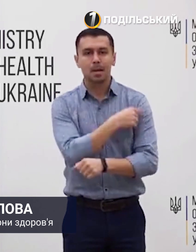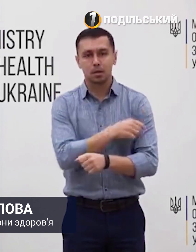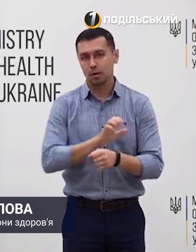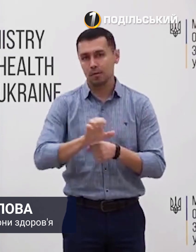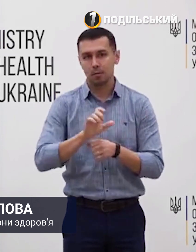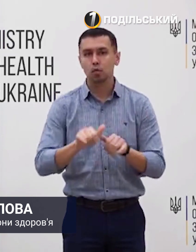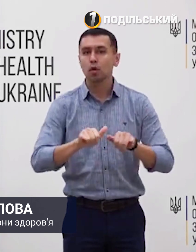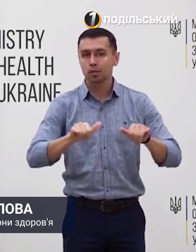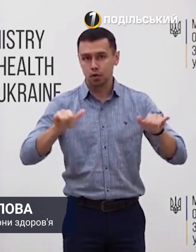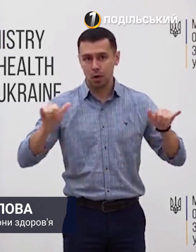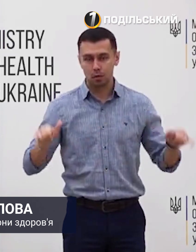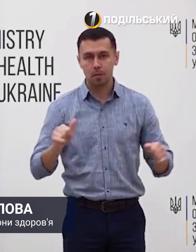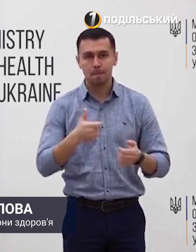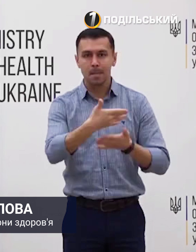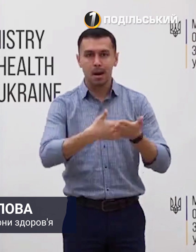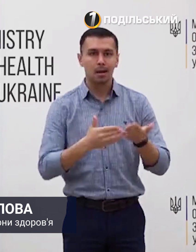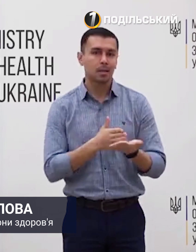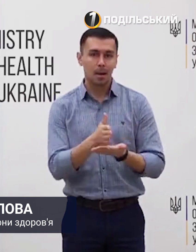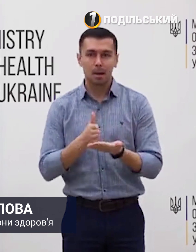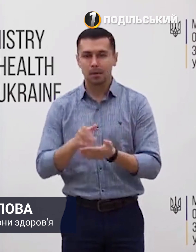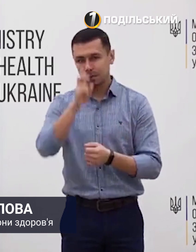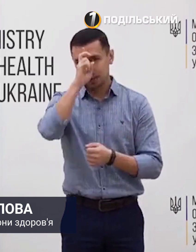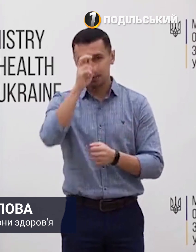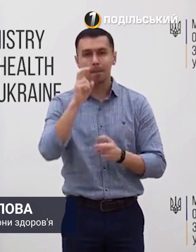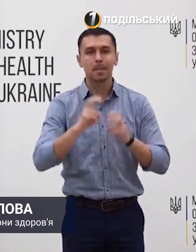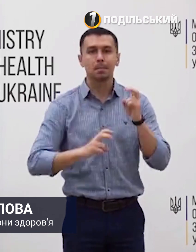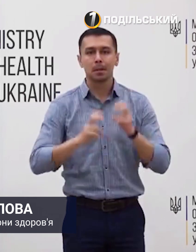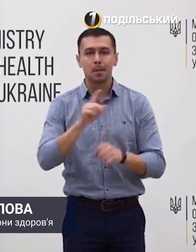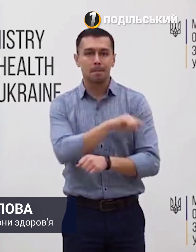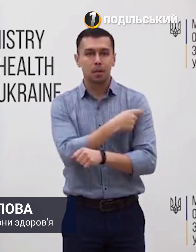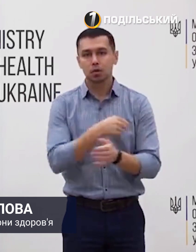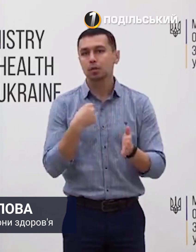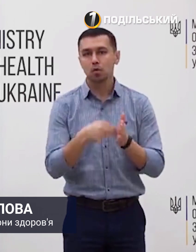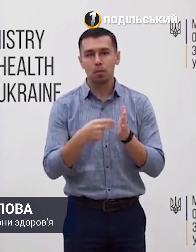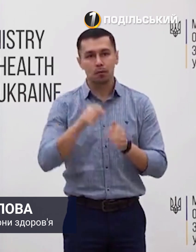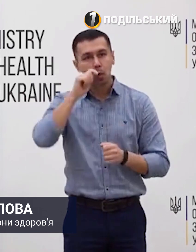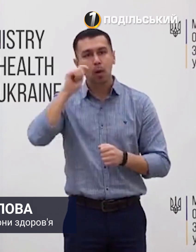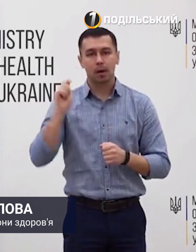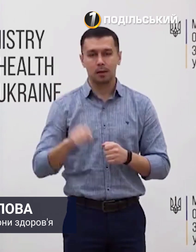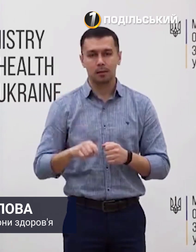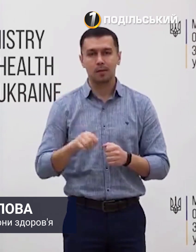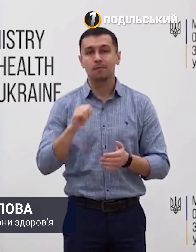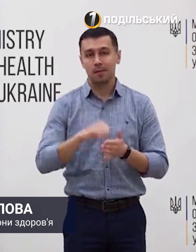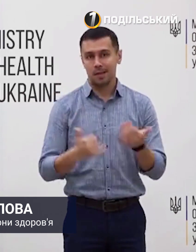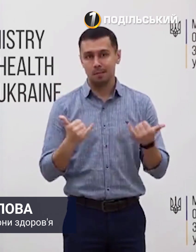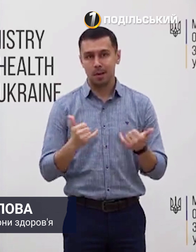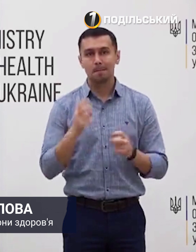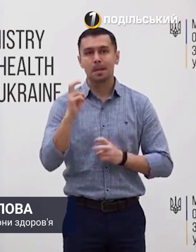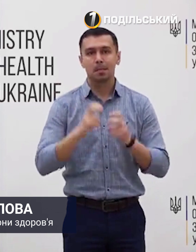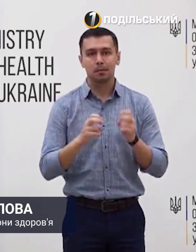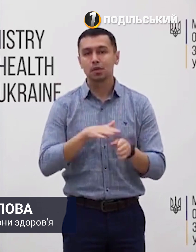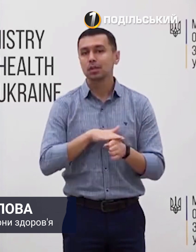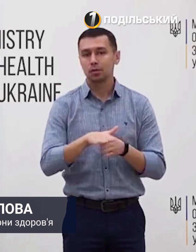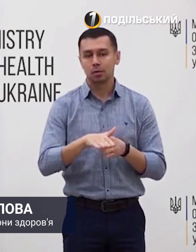медичних виробів розширено перелік напрямків Державному підприємству «Медичні закупівлі України». Відтепер підприємство